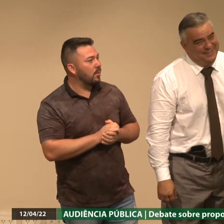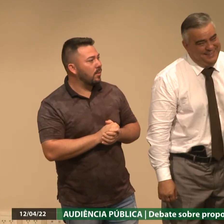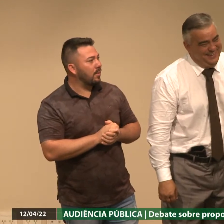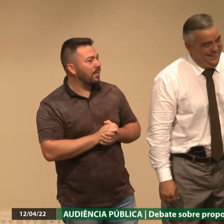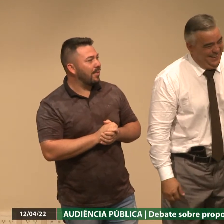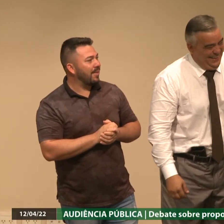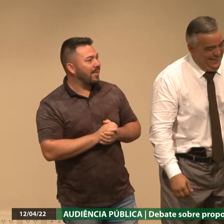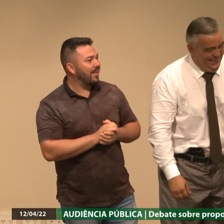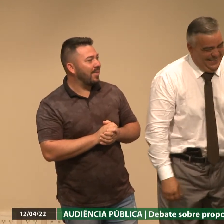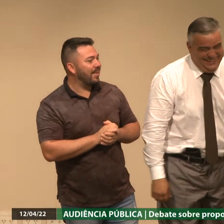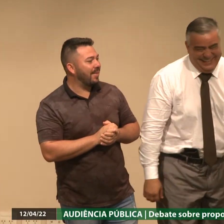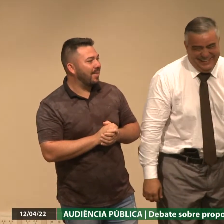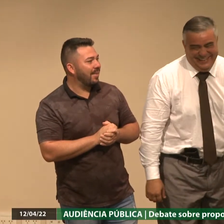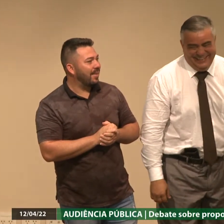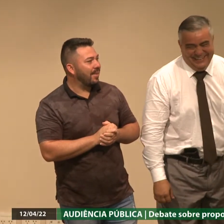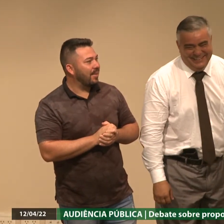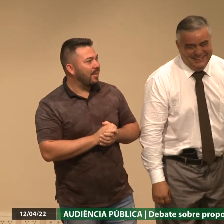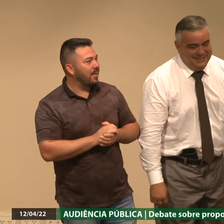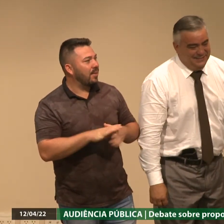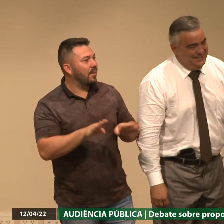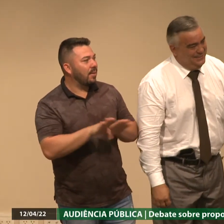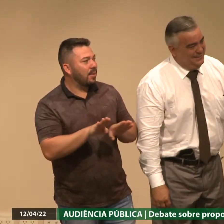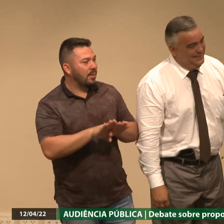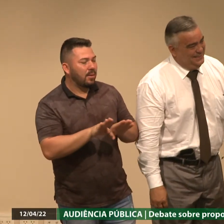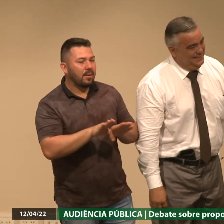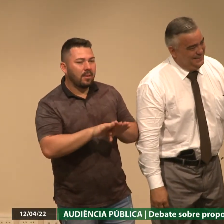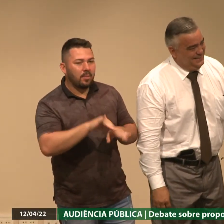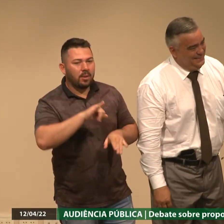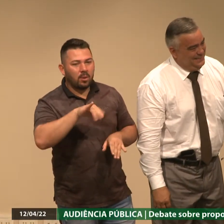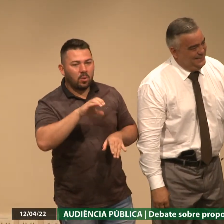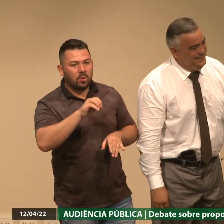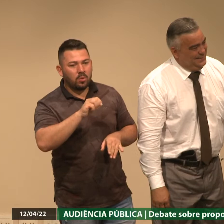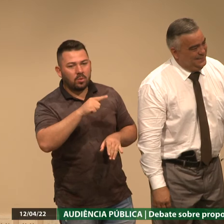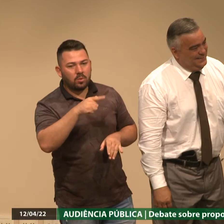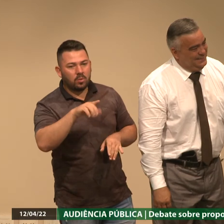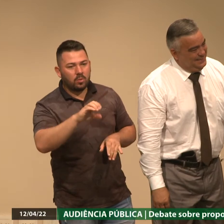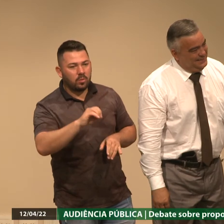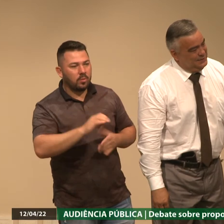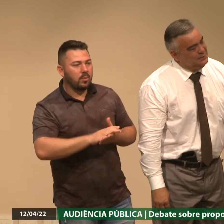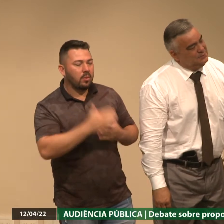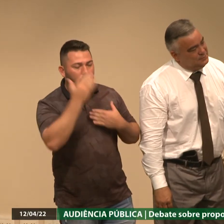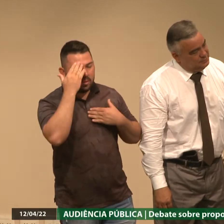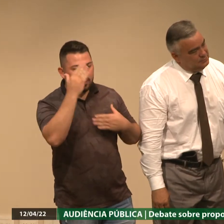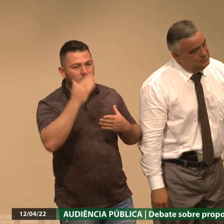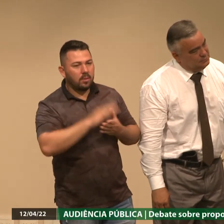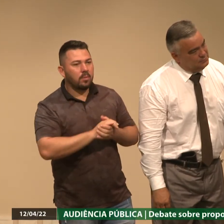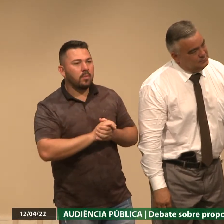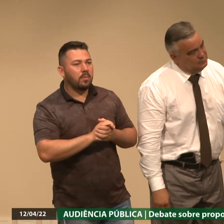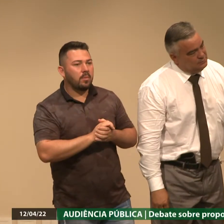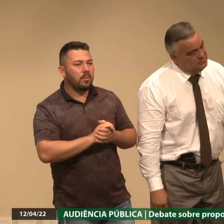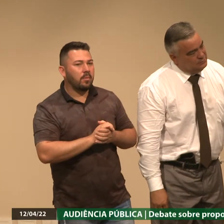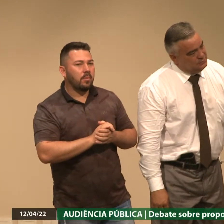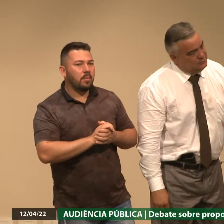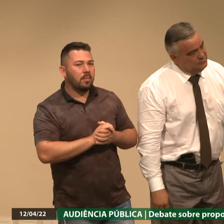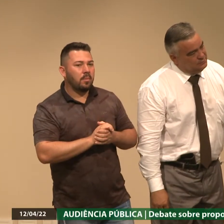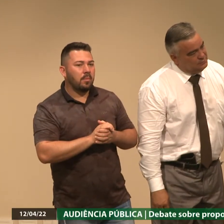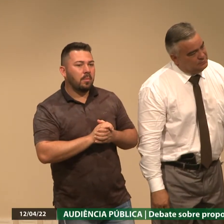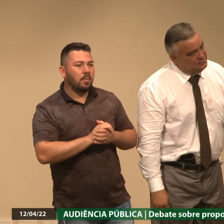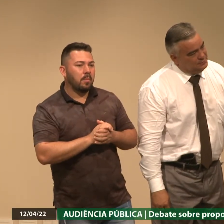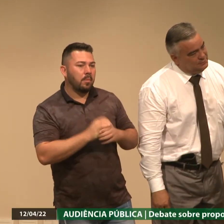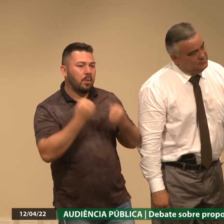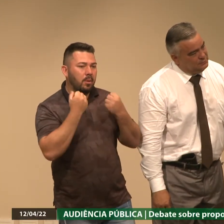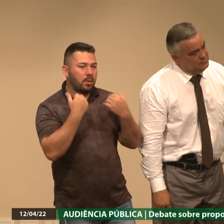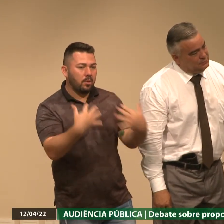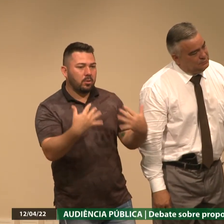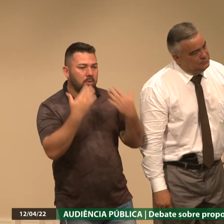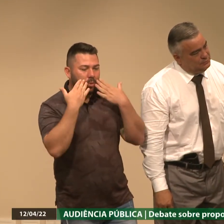Vivo e também de São João Batista agradecer pelo evento pelo começo que tenho certeza